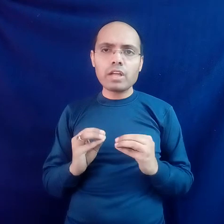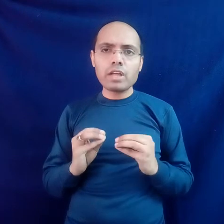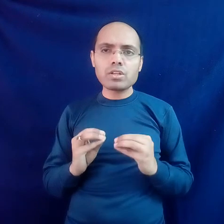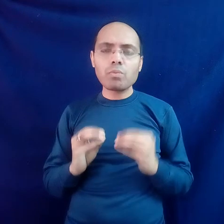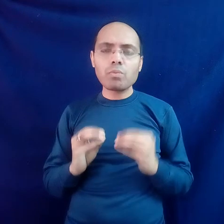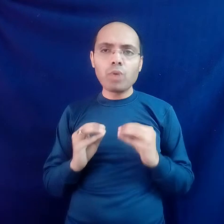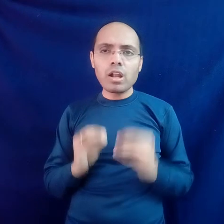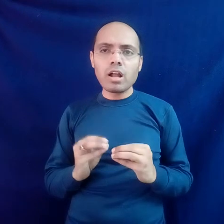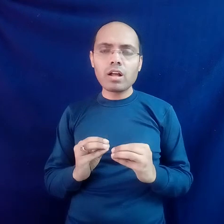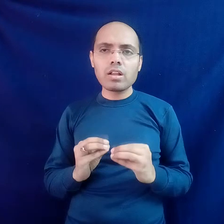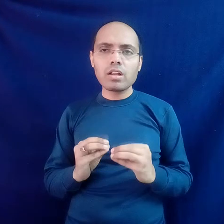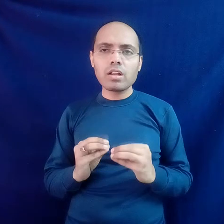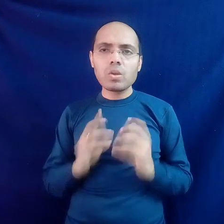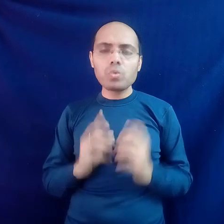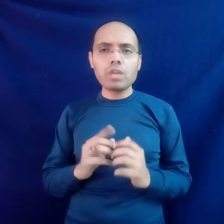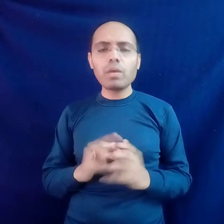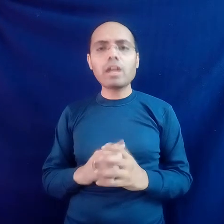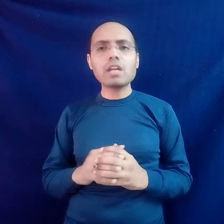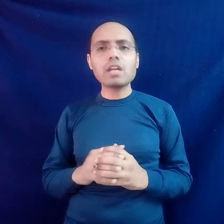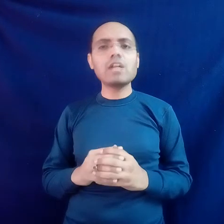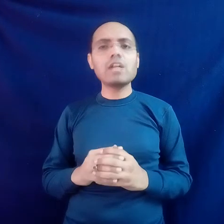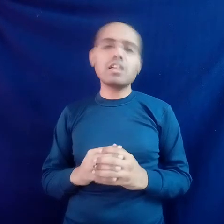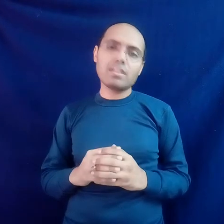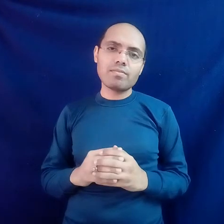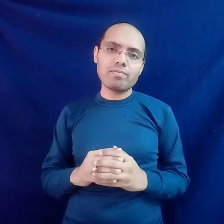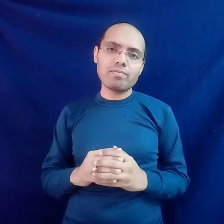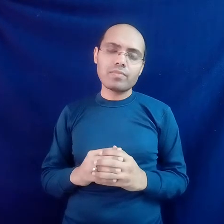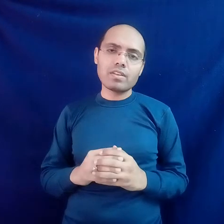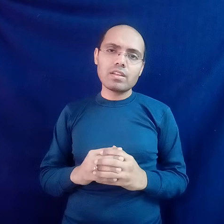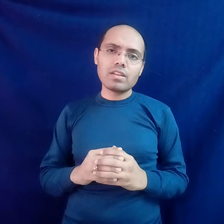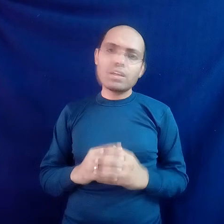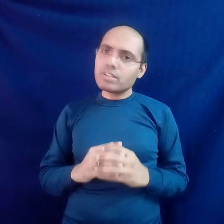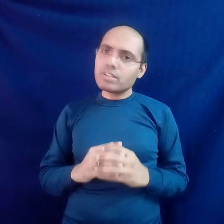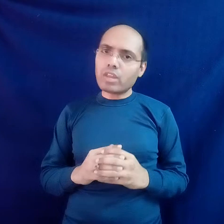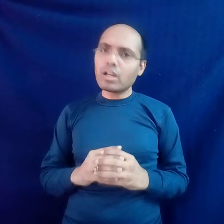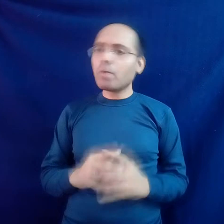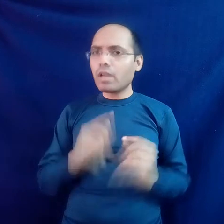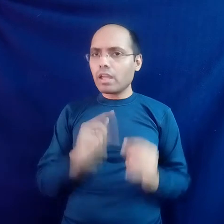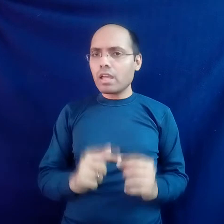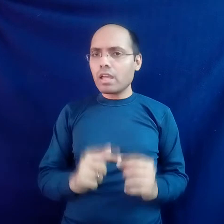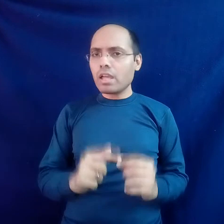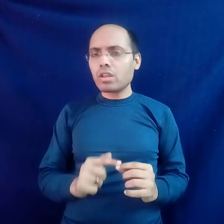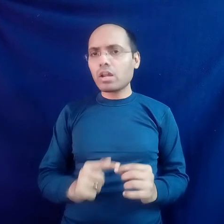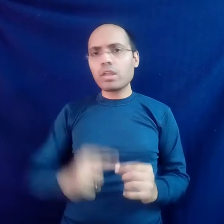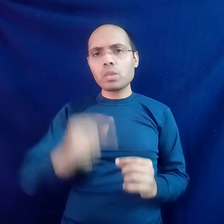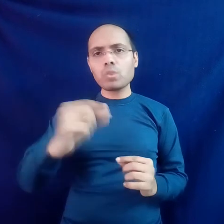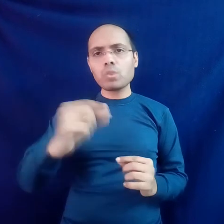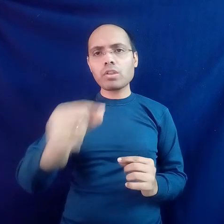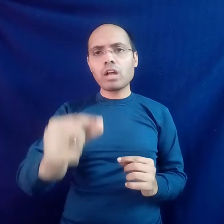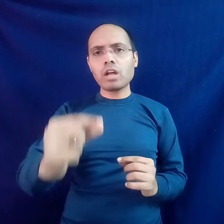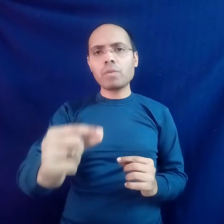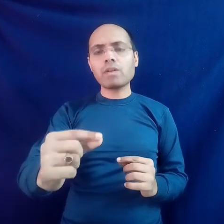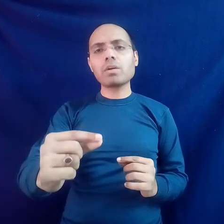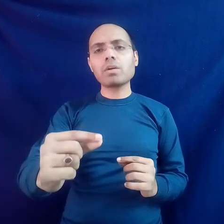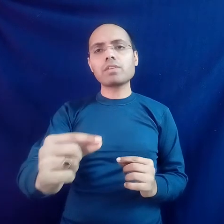विलेज, मोहल्ला, उसे वे कहते हैं डी। जैसे हम एक स्थान से दूसरे स्थान पर ट्रैवल करते